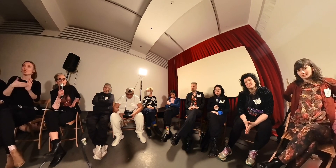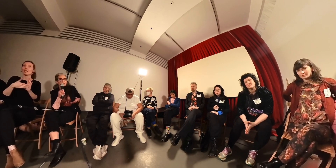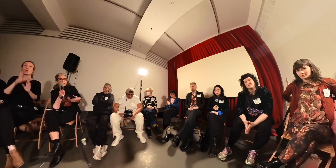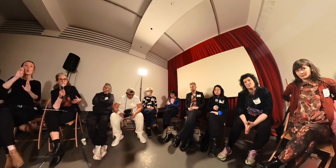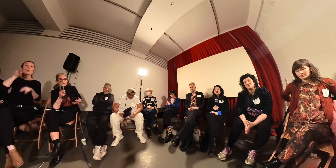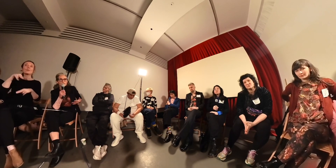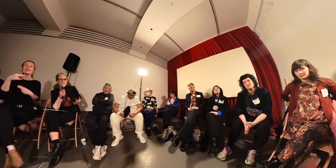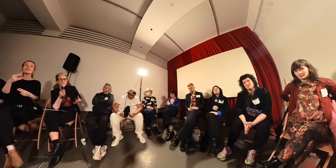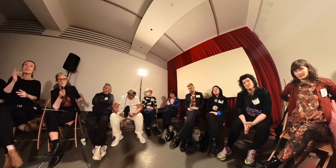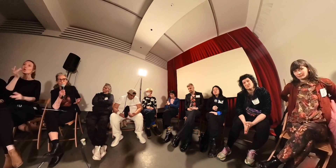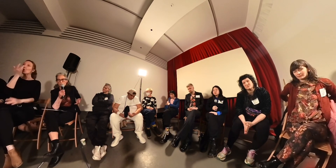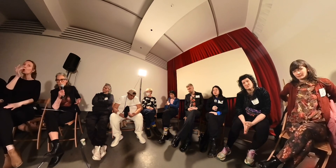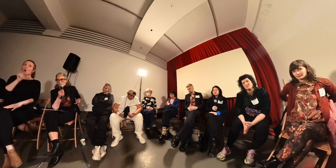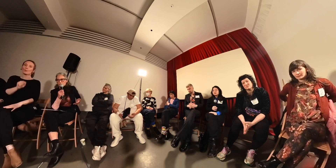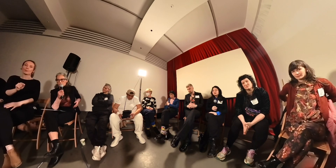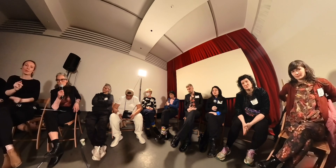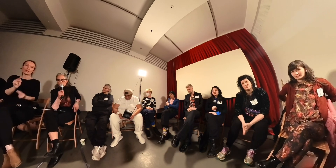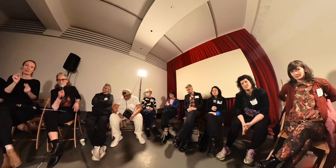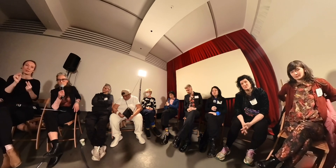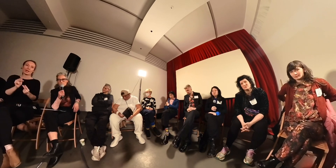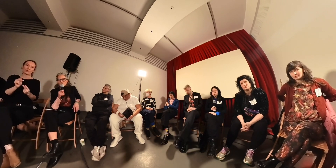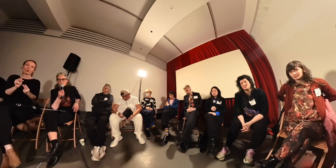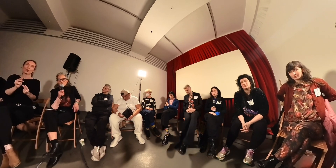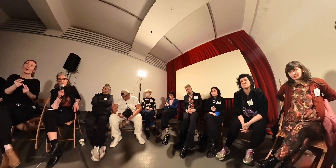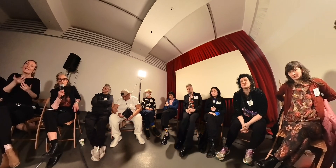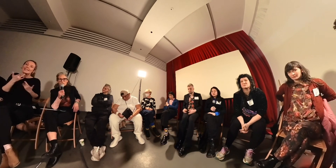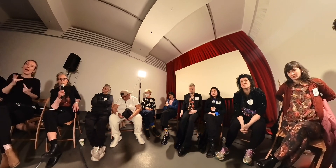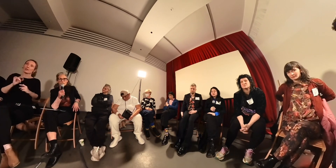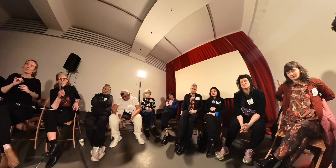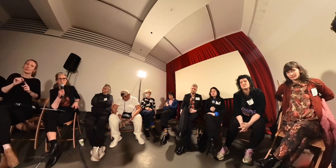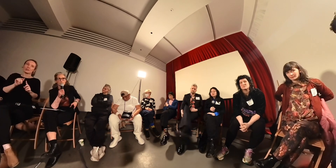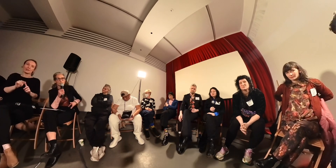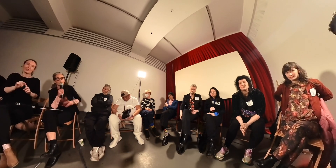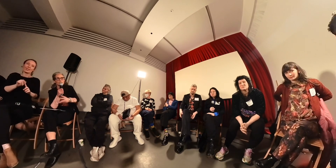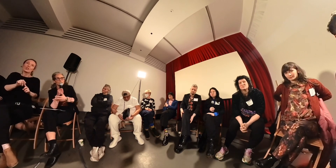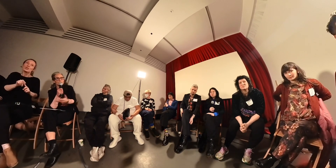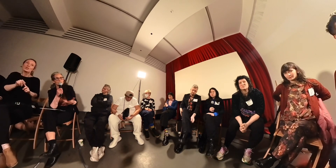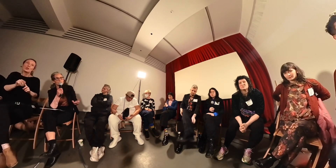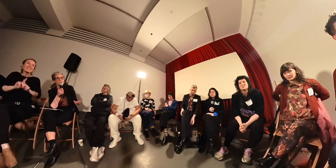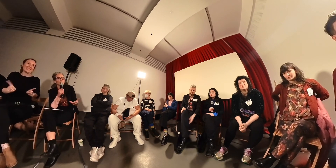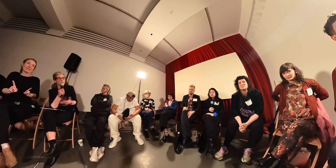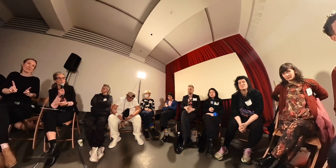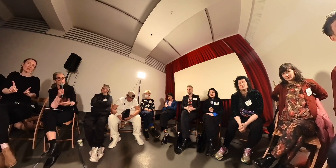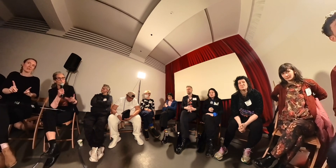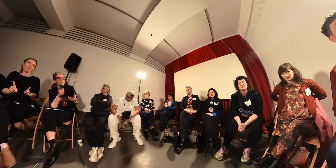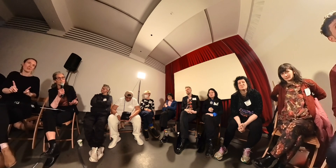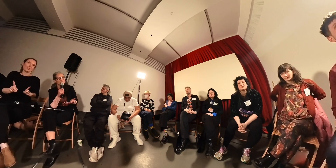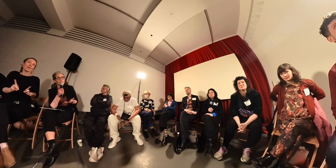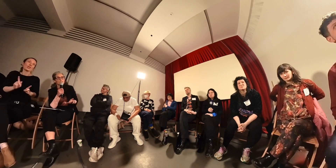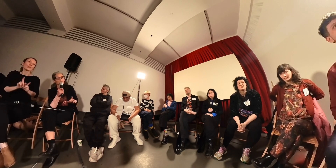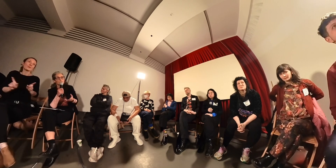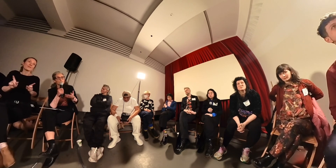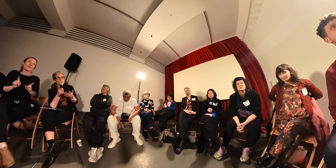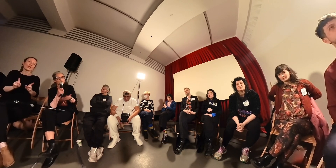přístupu k umění, k nějakým možnostem dělat uměleckou dráhu, tak je to jakoby jiný ta situace v tom, že